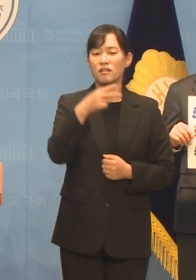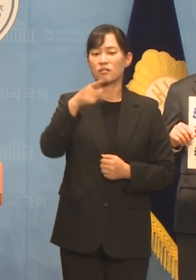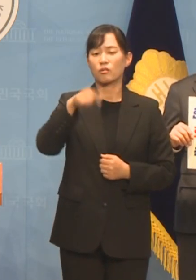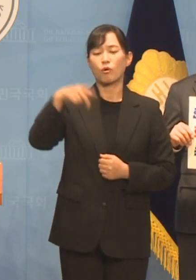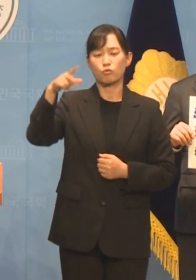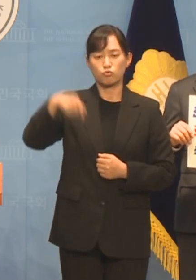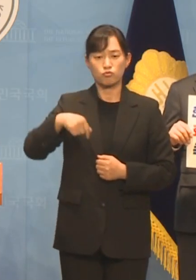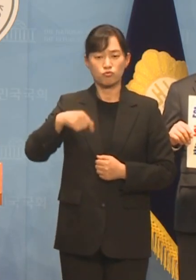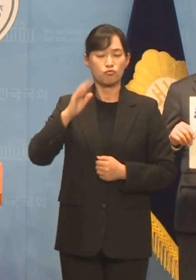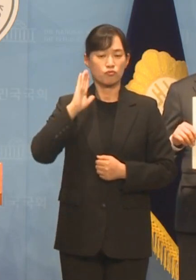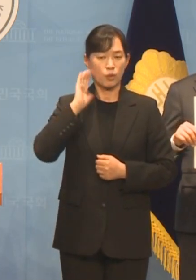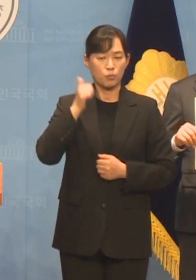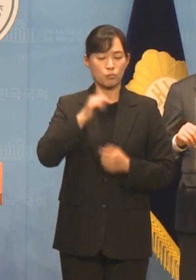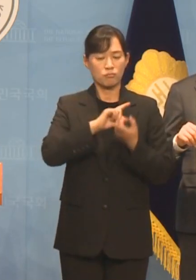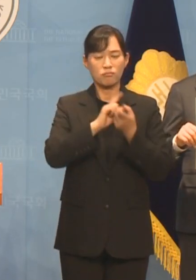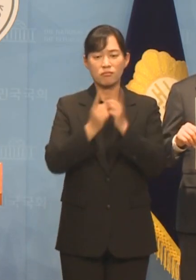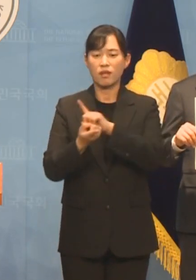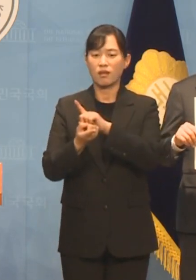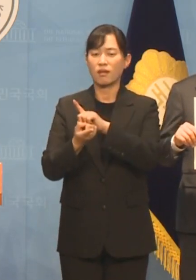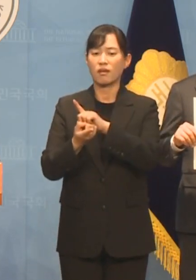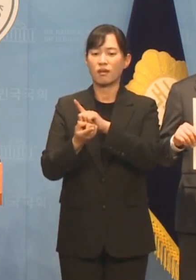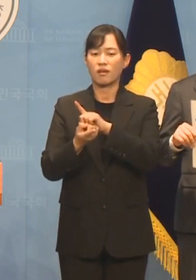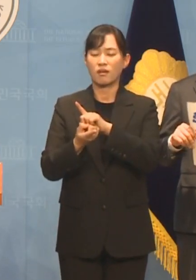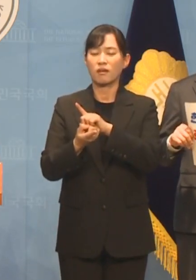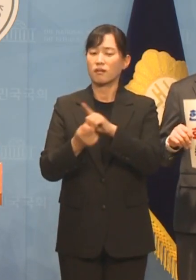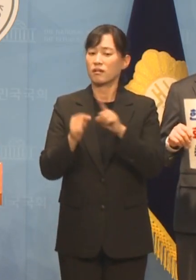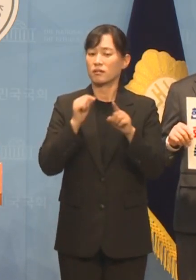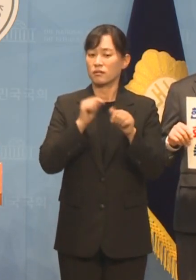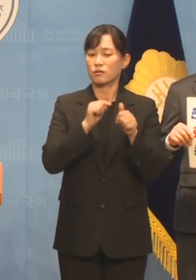한덕수 대통령 권한대행, 한덕수 총리는